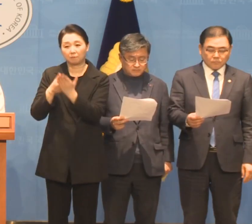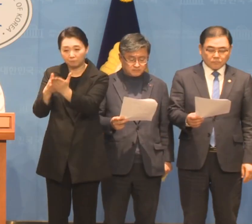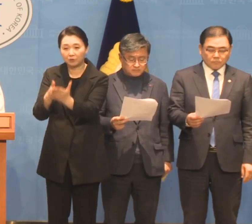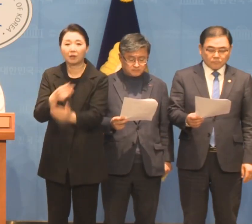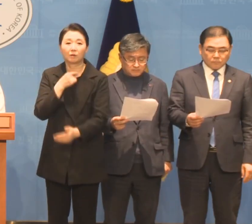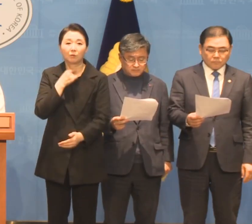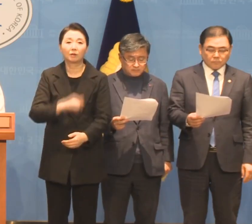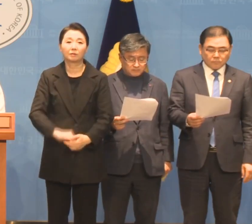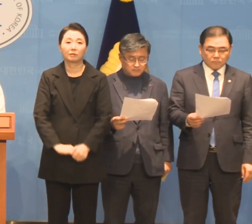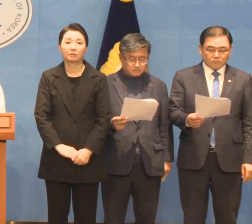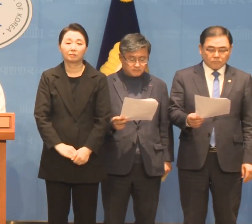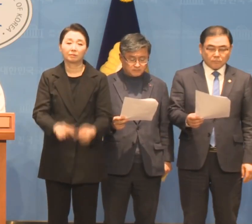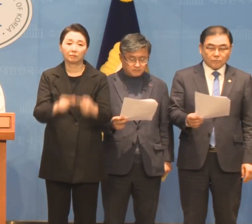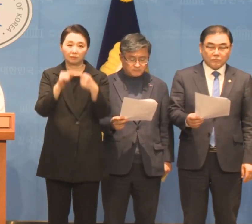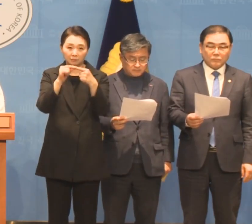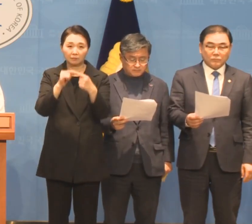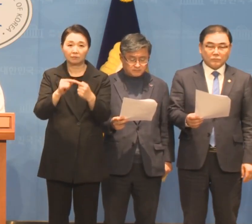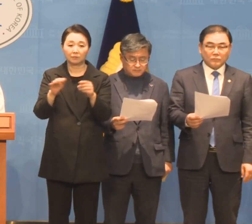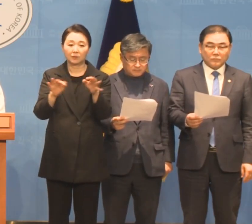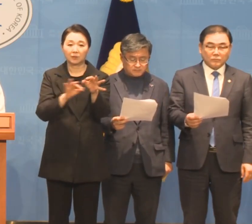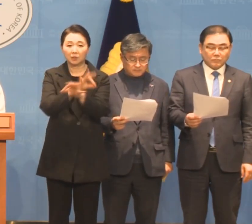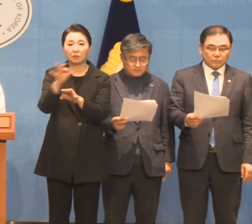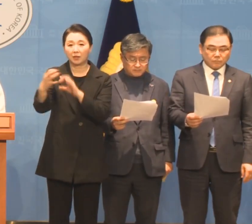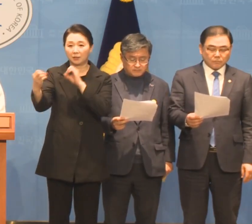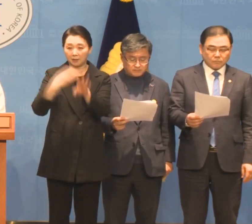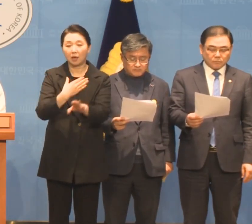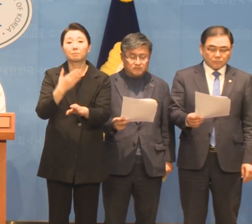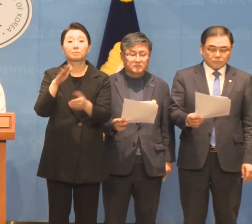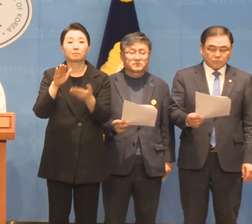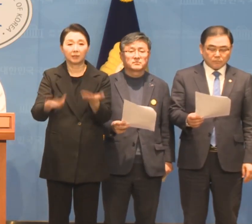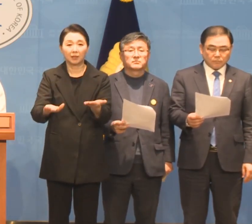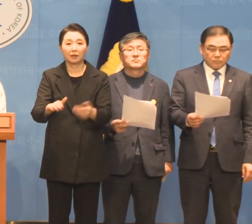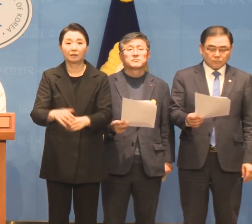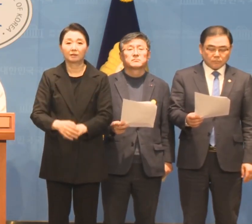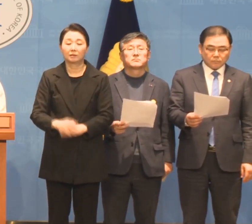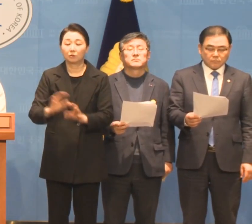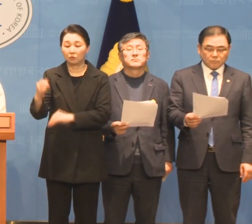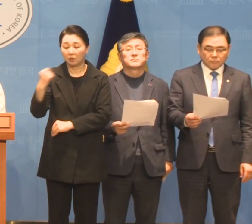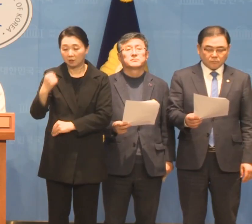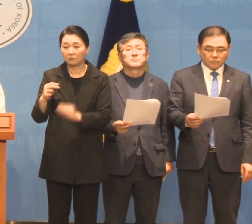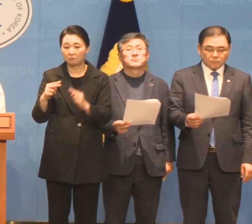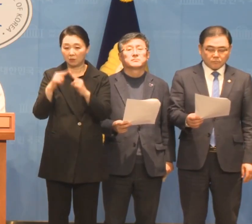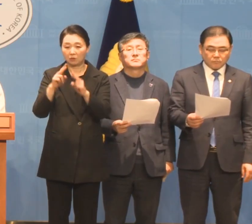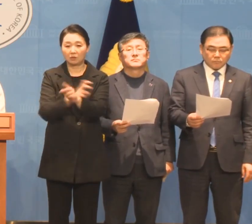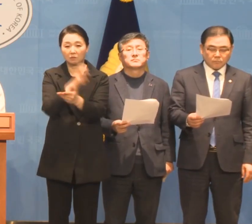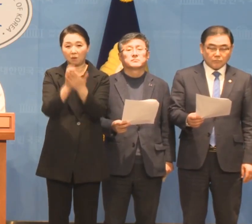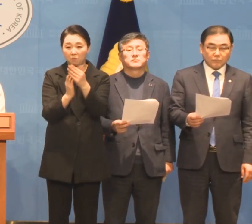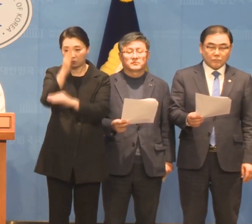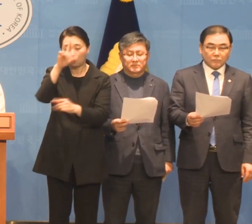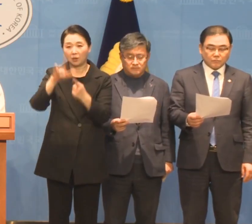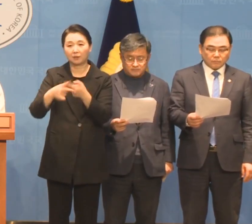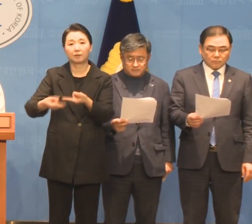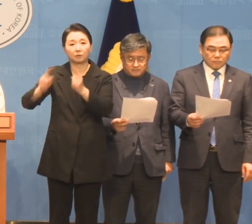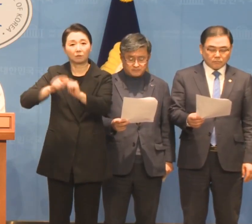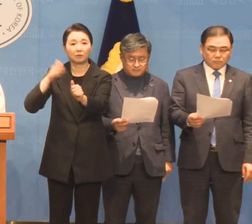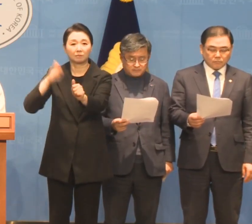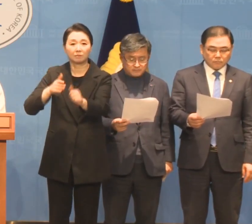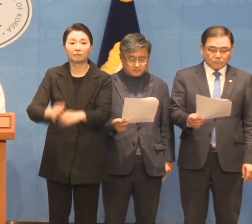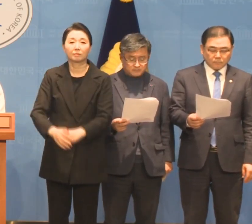촉구합니다. 하나, 경제가 답이다. 국민의힘은 반도체 특별법 통과에 즉각